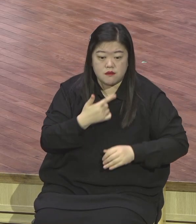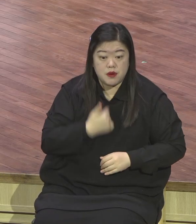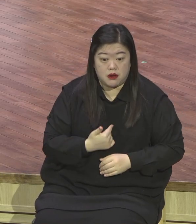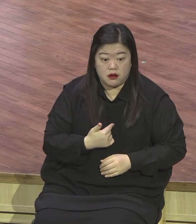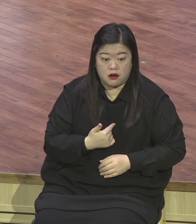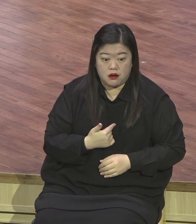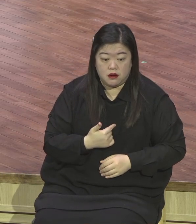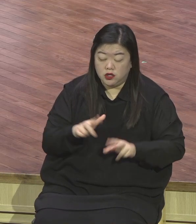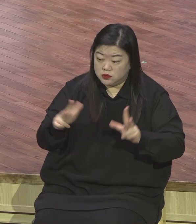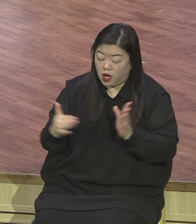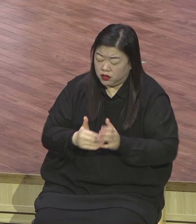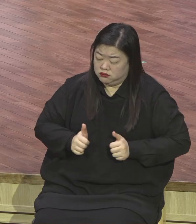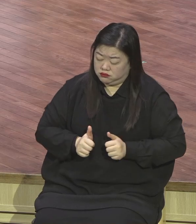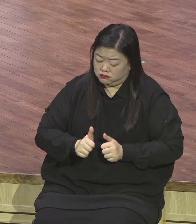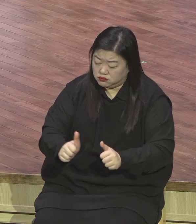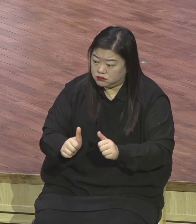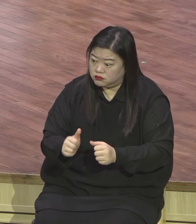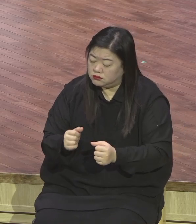교회 나가